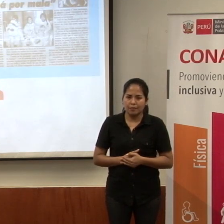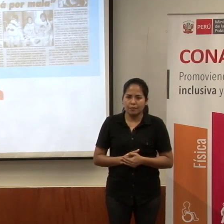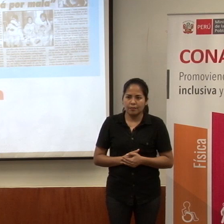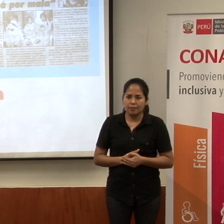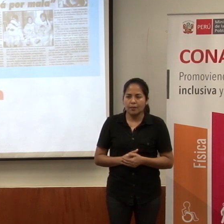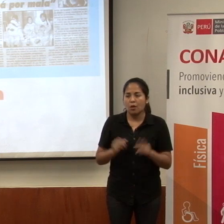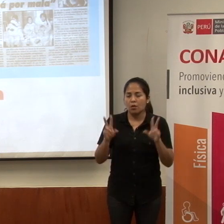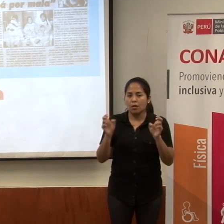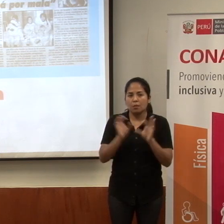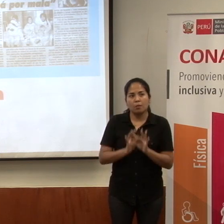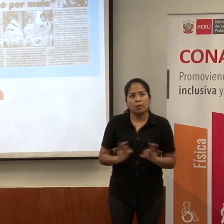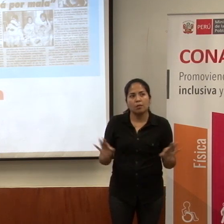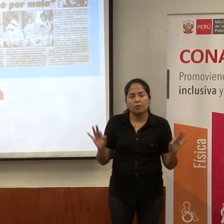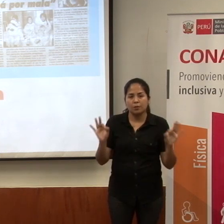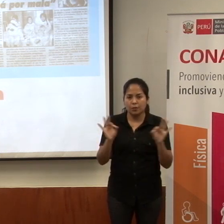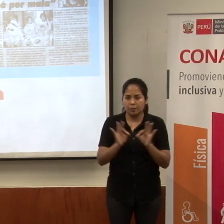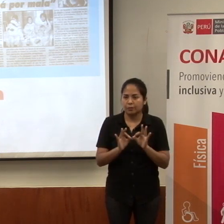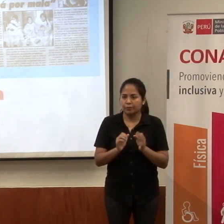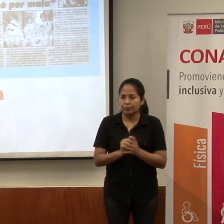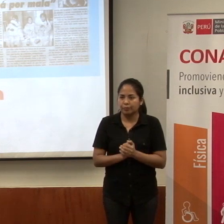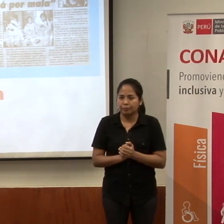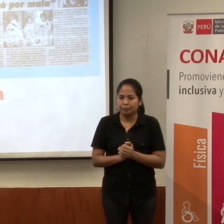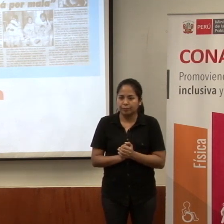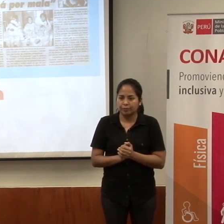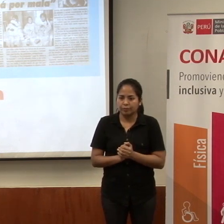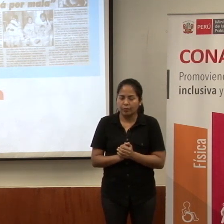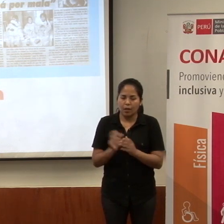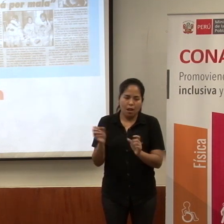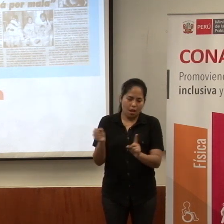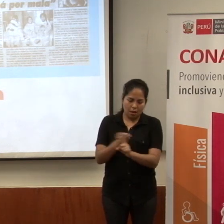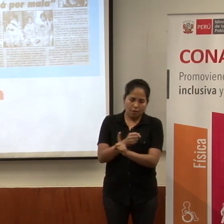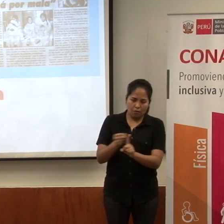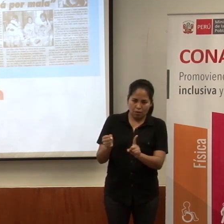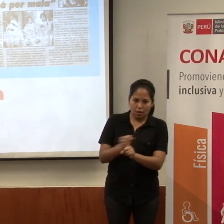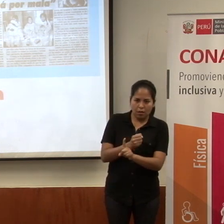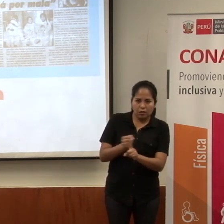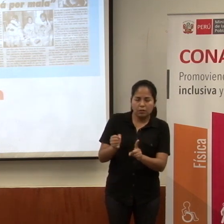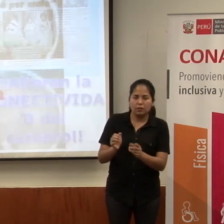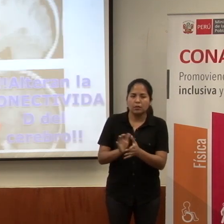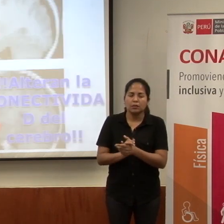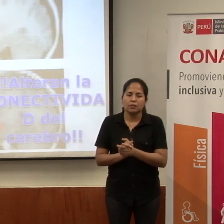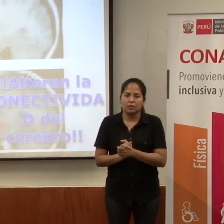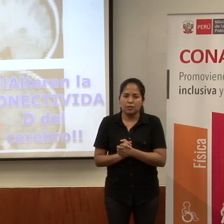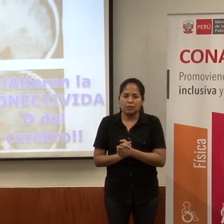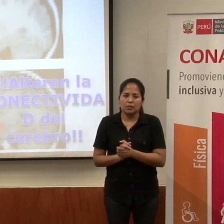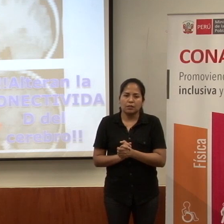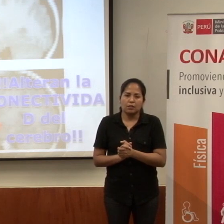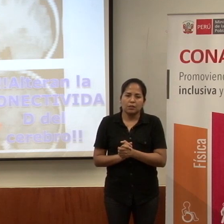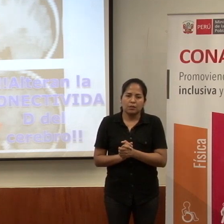Y un tema fundamental es el tema de la violencia. Ya hay estudios